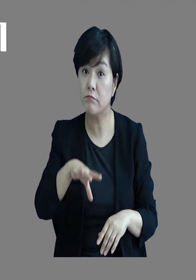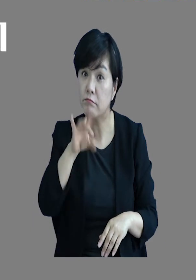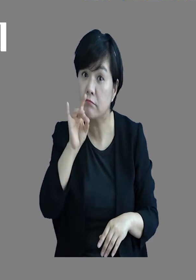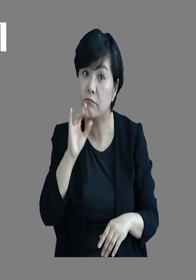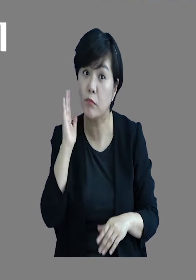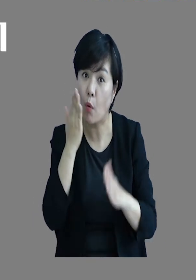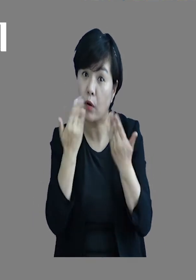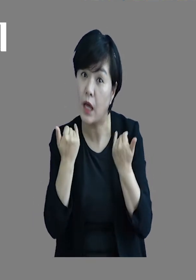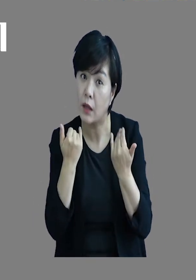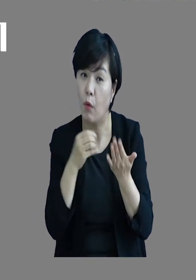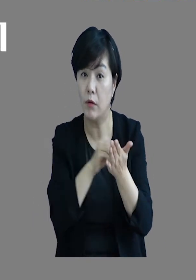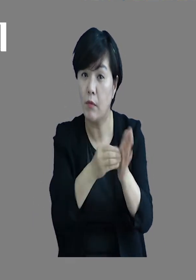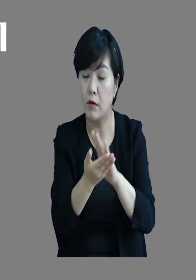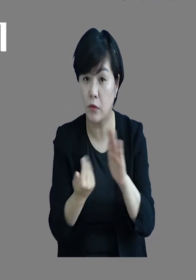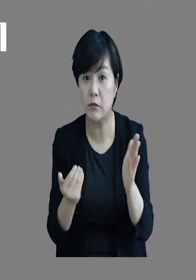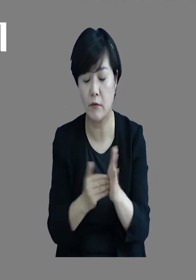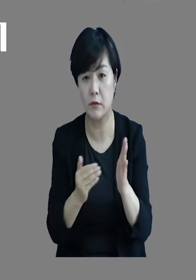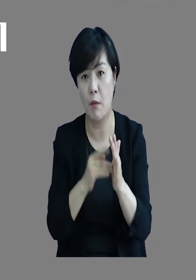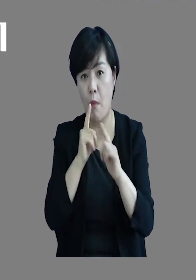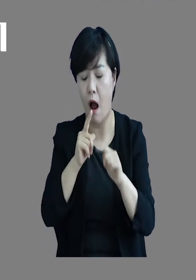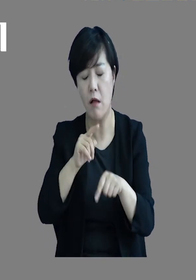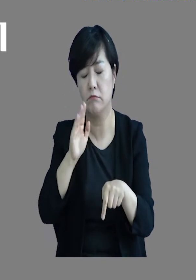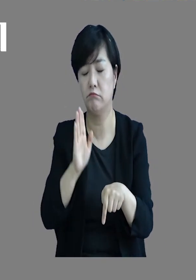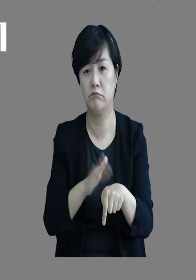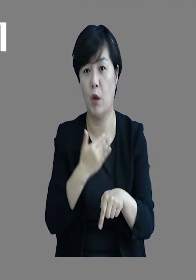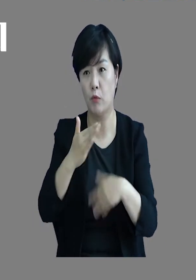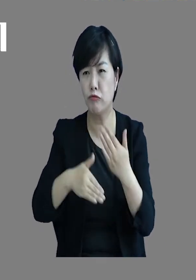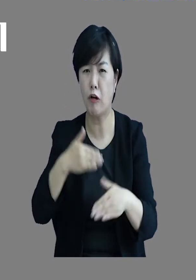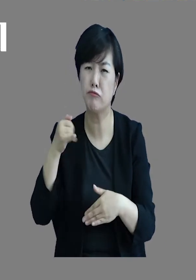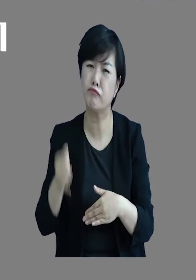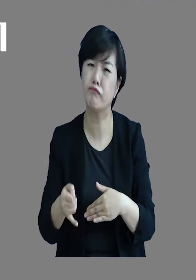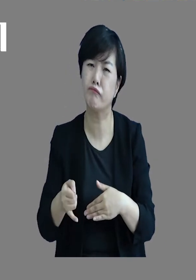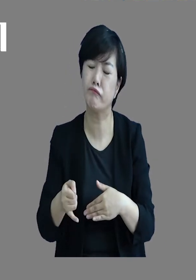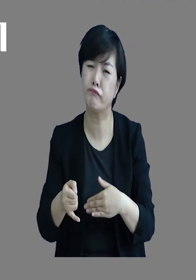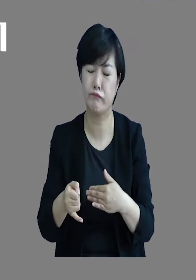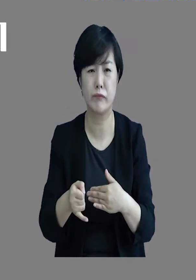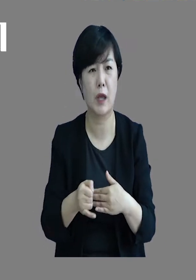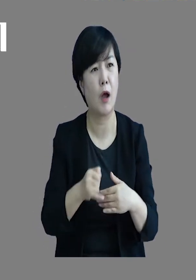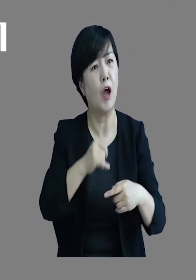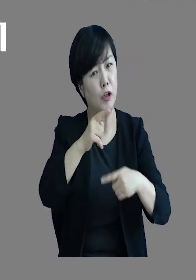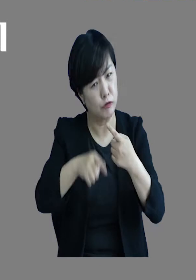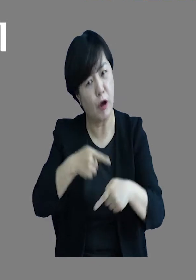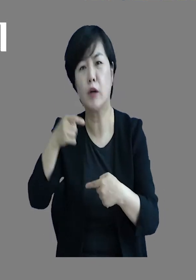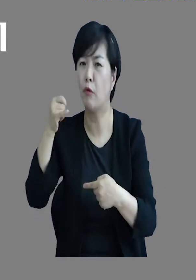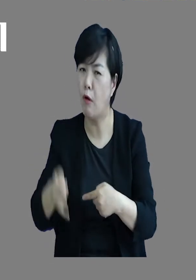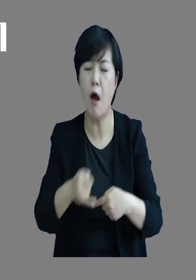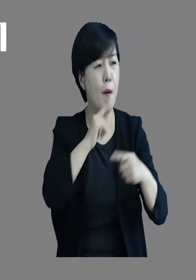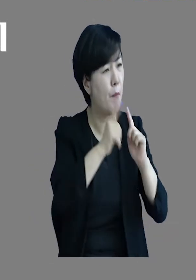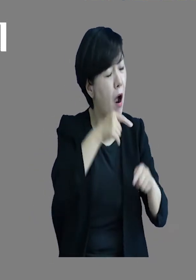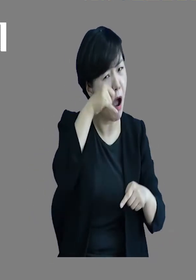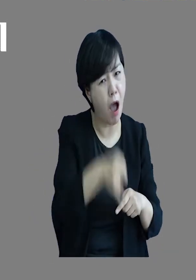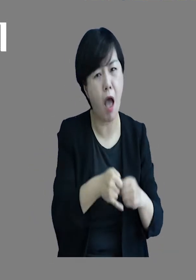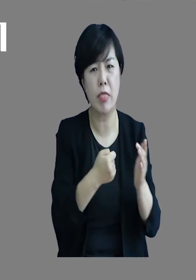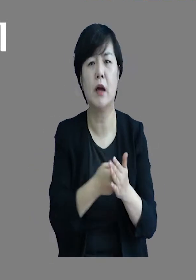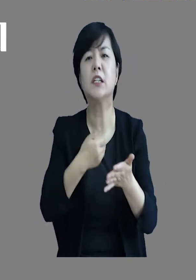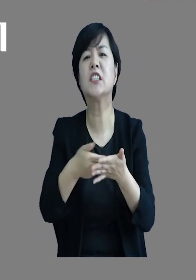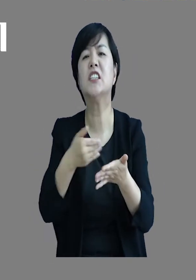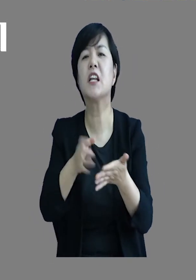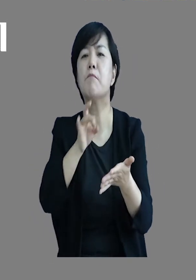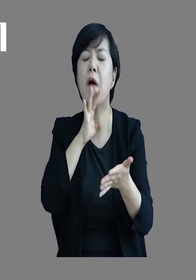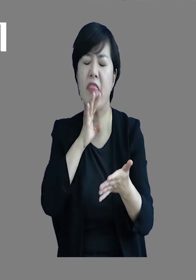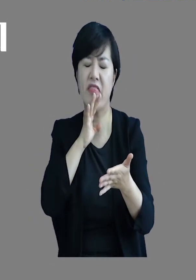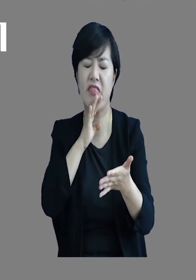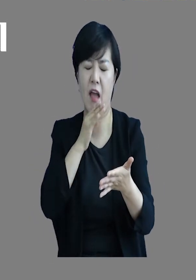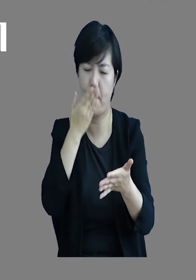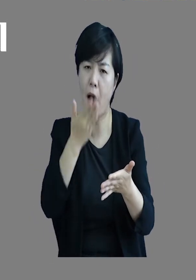처음에 농아인학교 들어가기 전까지는 말을 제대로 못했고 수화도 잘 못해서 수화도 못하고 말도 못해서 그림밖에 소통